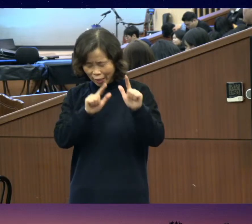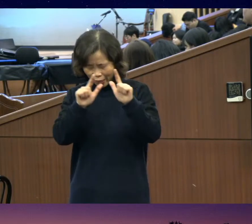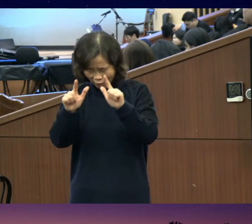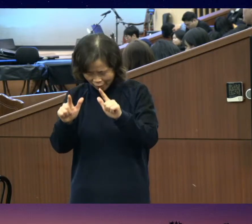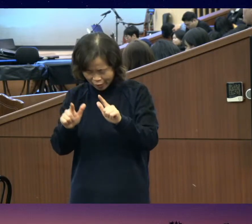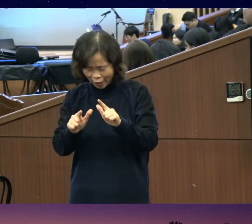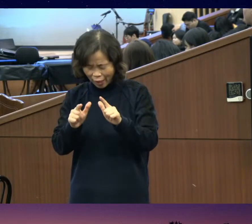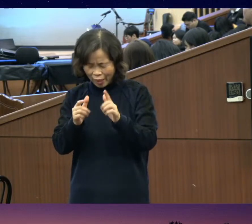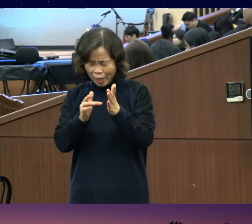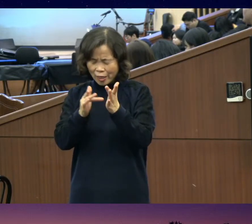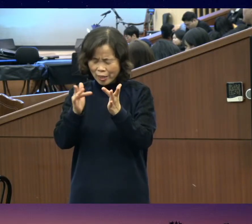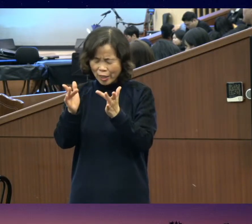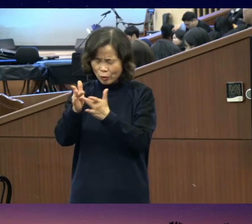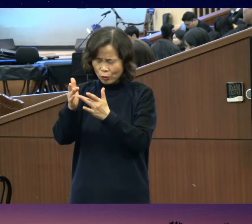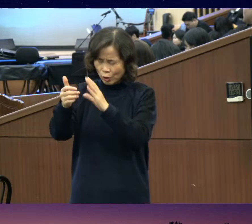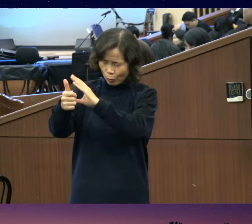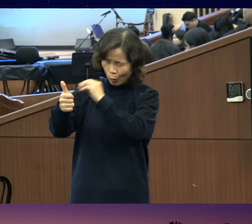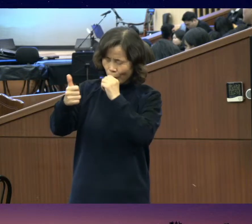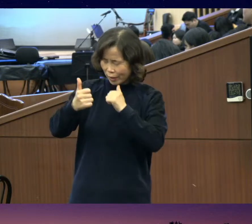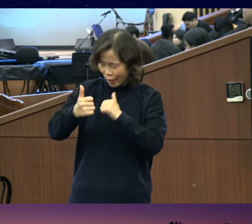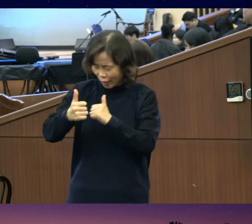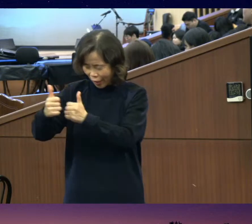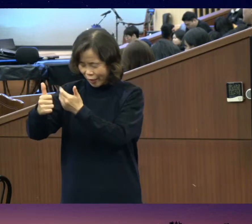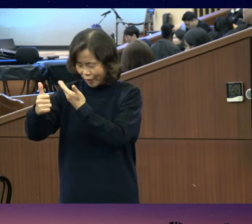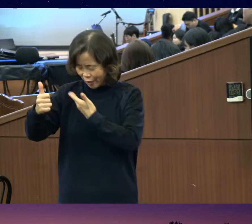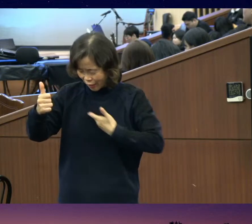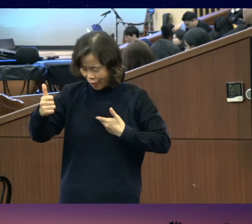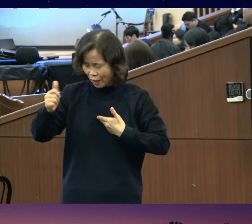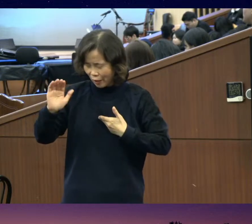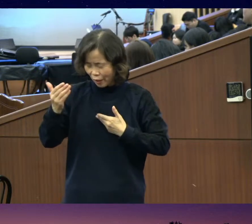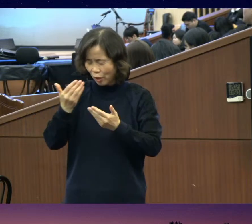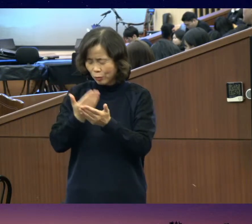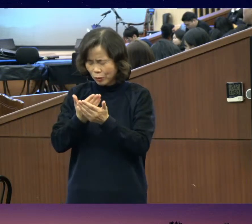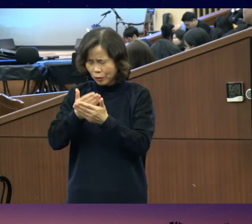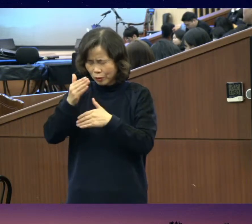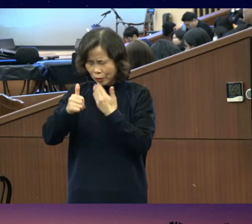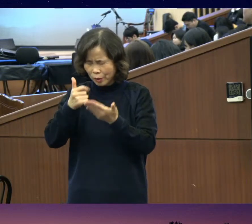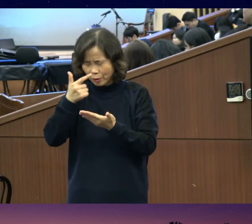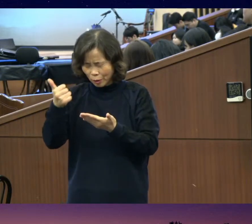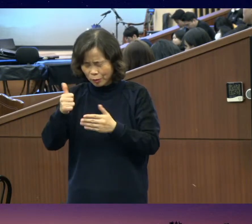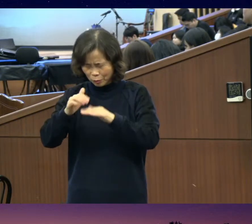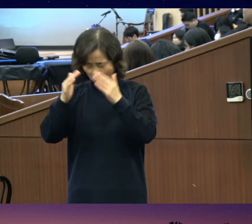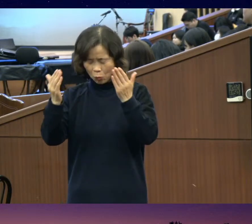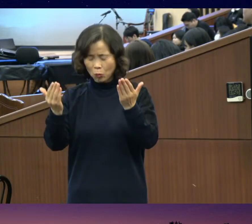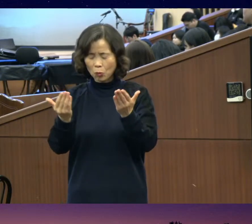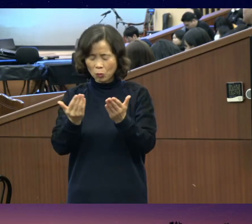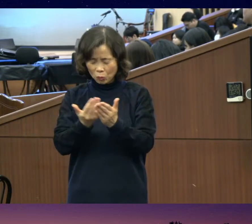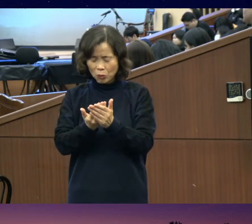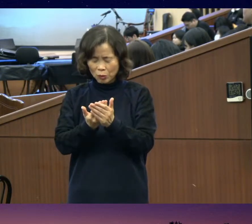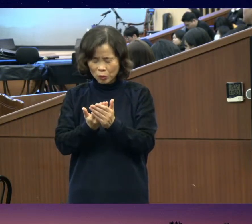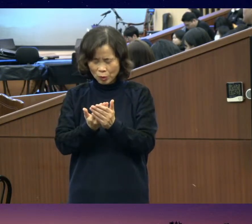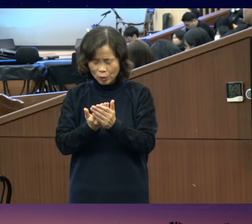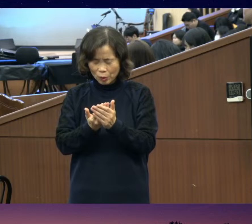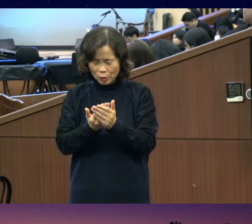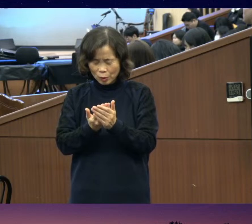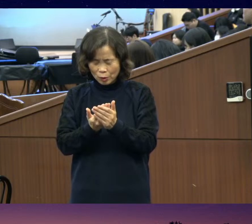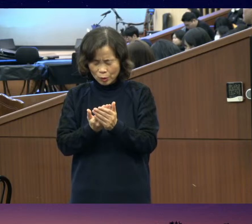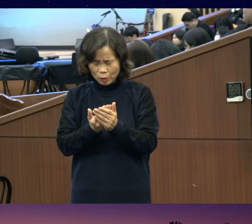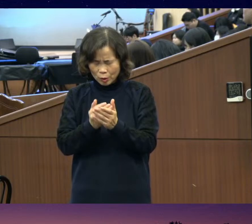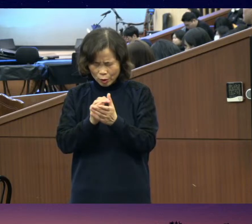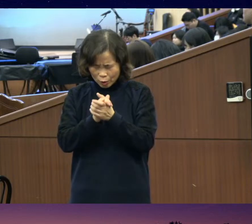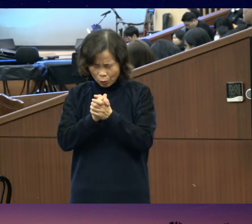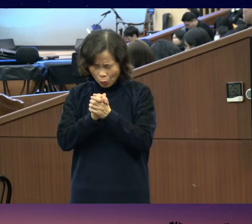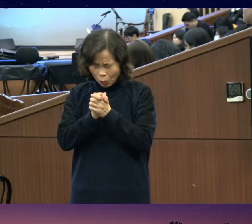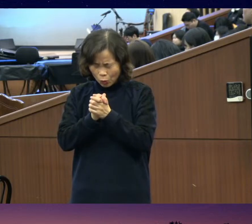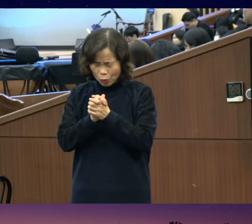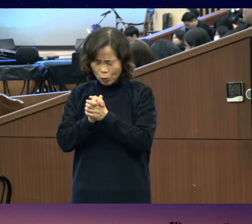따르는 그리스도의 제자들이 되게 하여 주시옵소서. 하나님, 모든 오늘 이 밤에 우리의 기도를